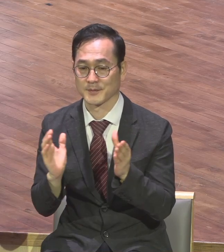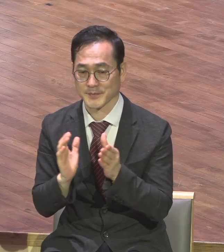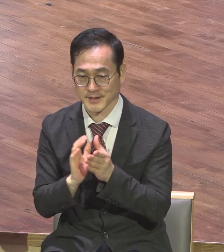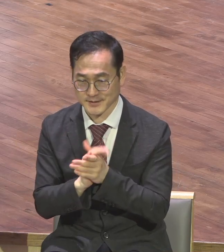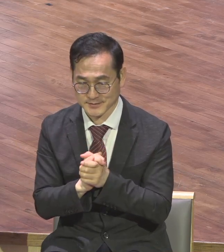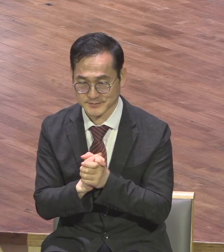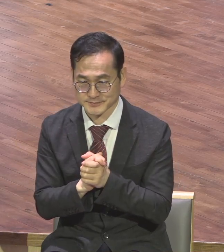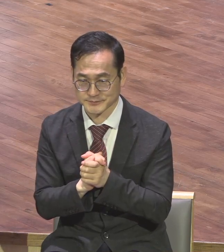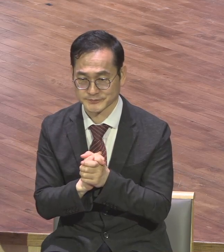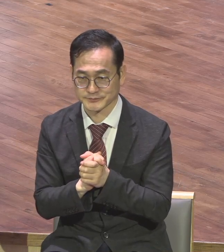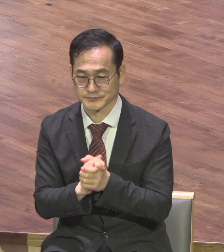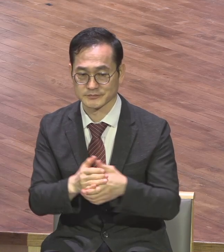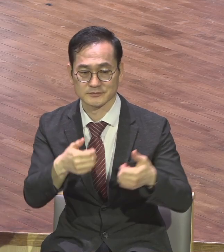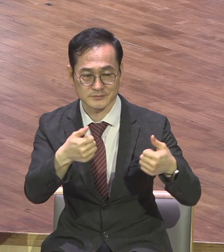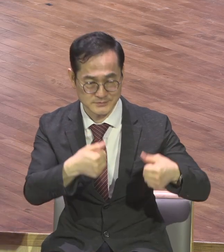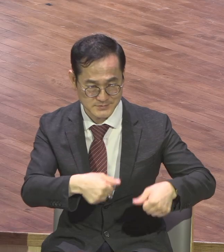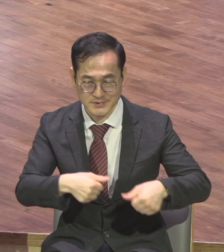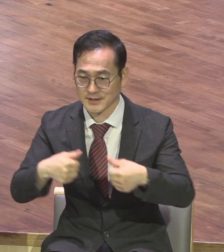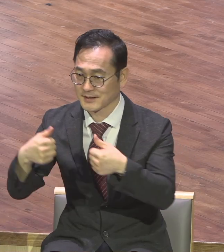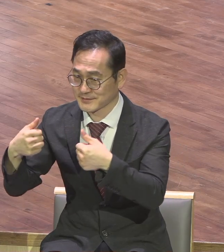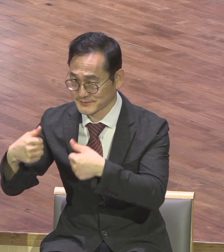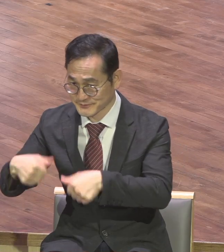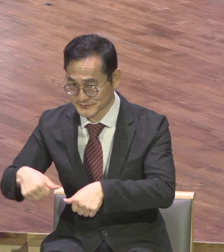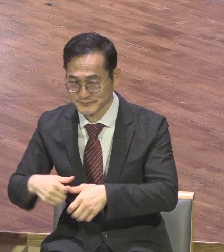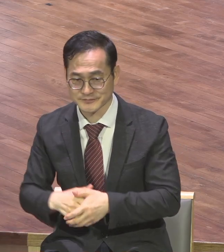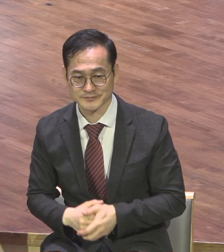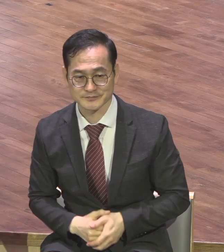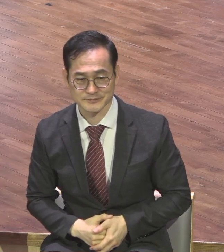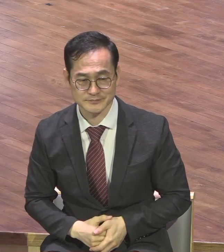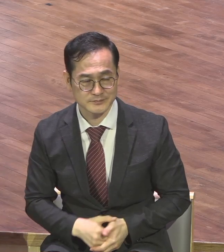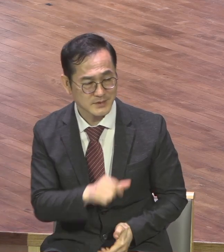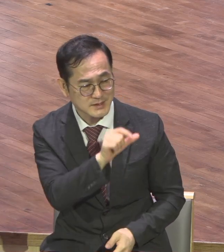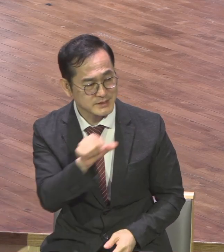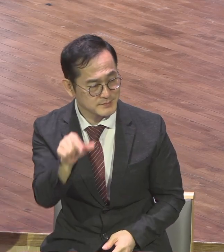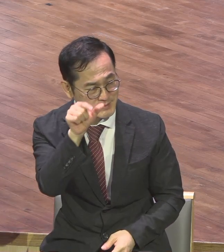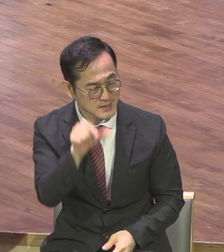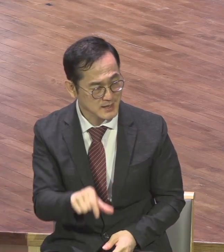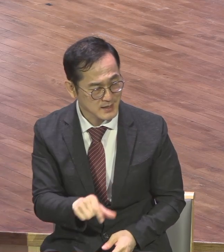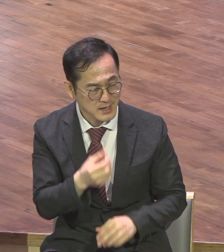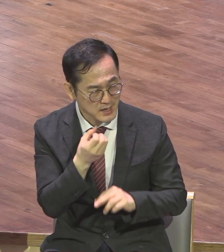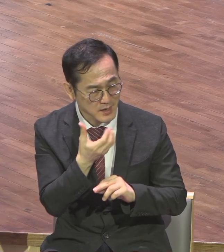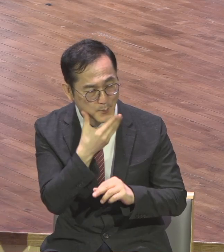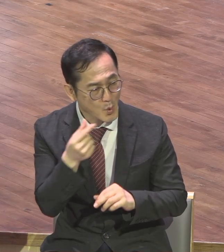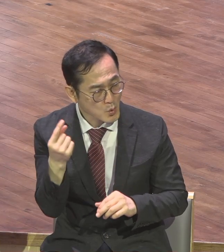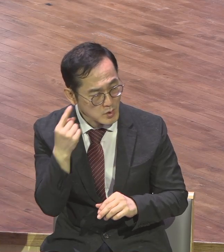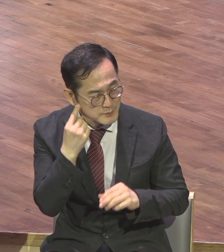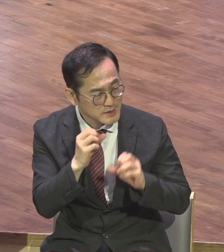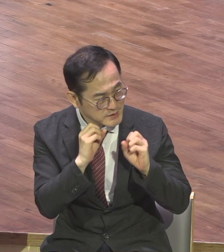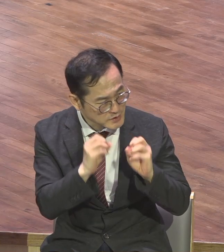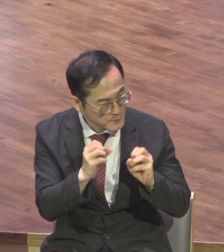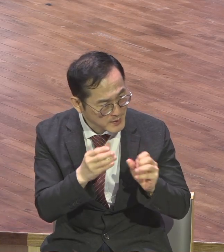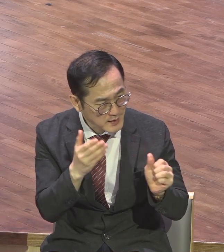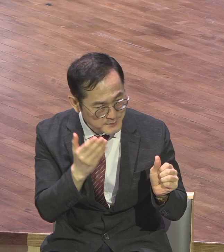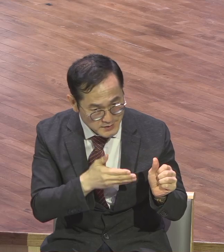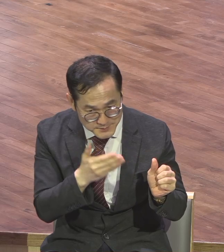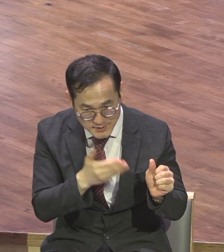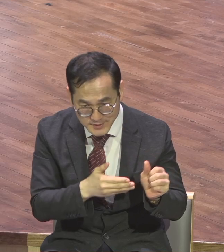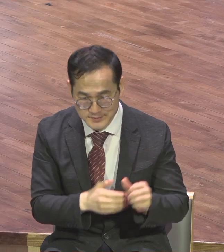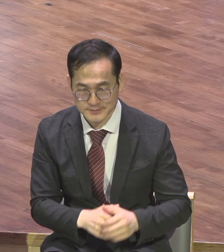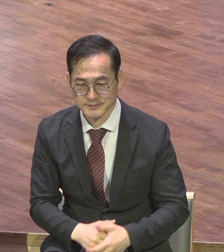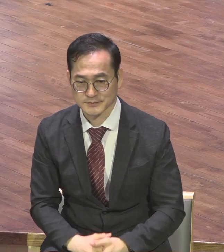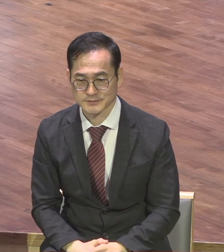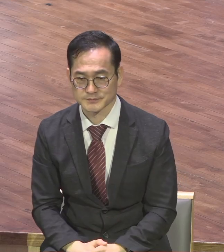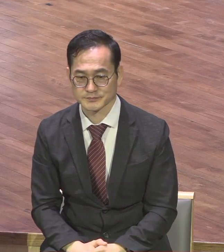아멘. 우리 해외 신도를 같이 서로 다 인사합시다. 십자가의 복음을 전파합시다.